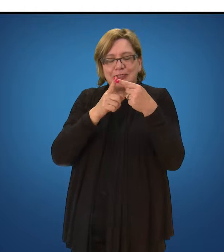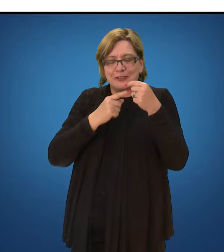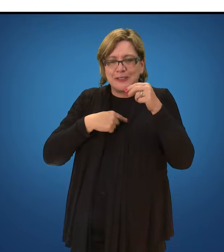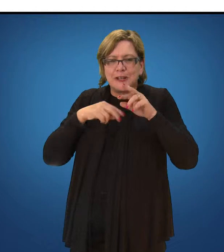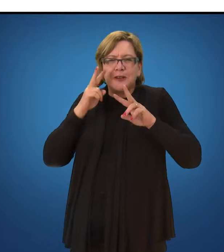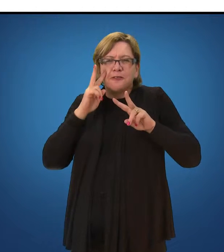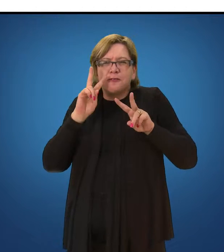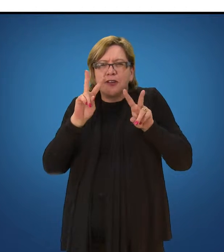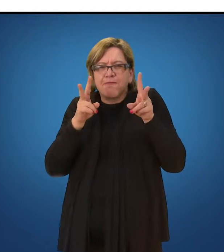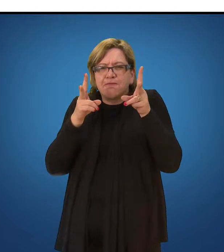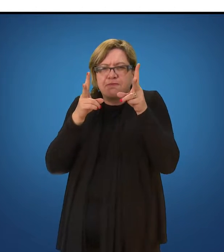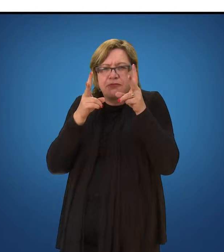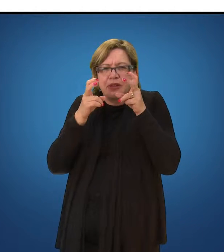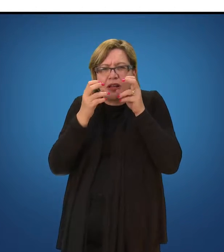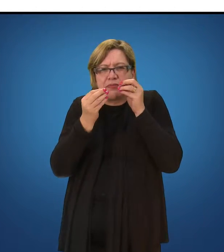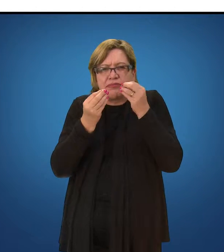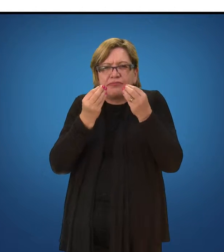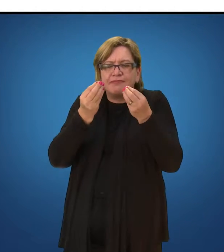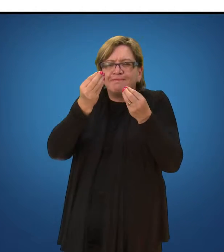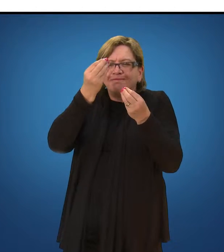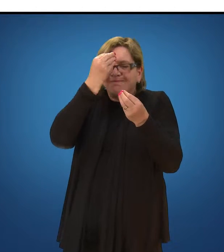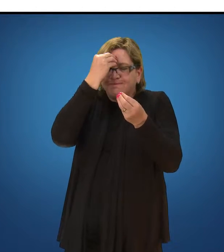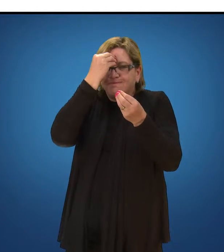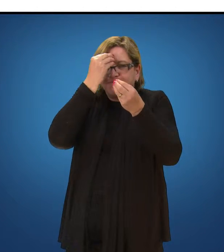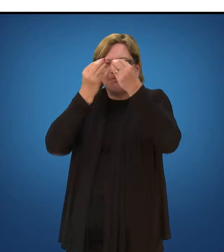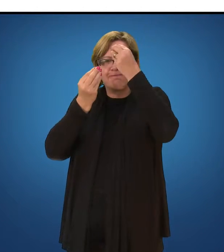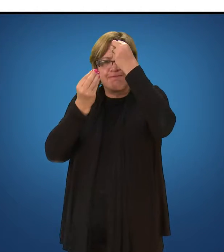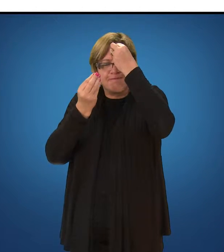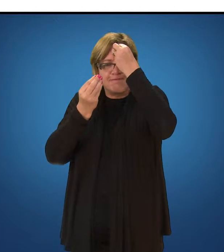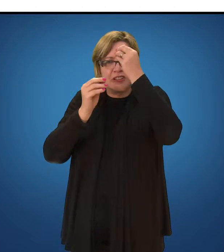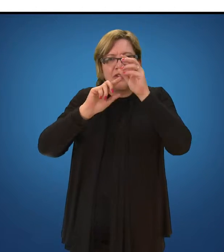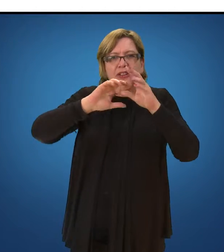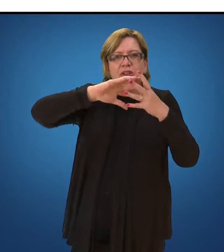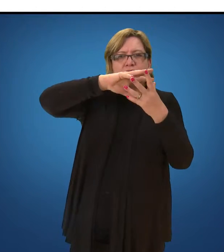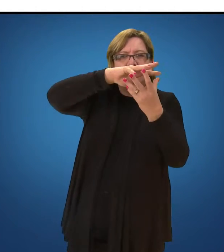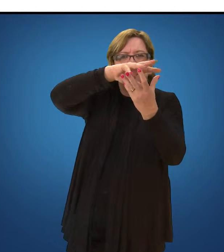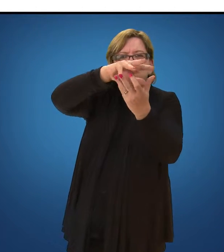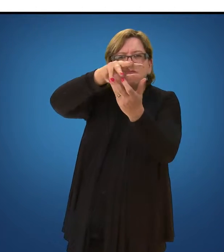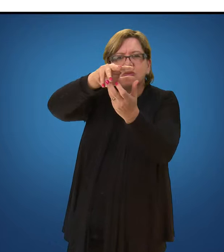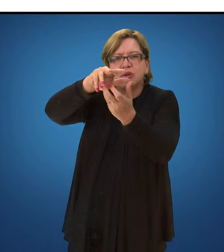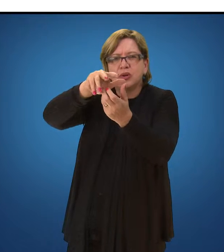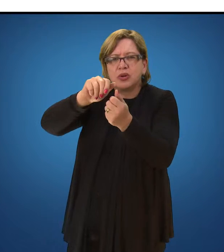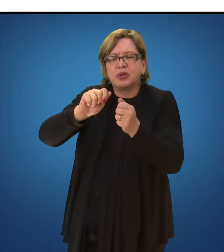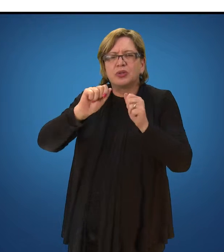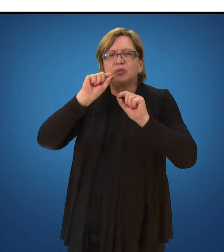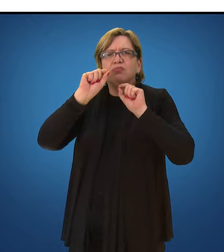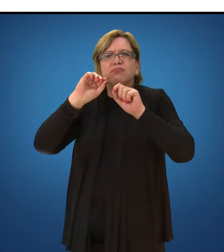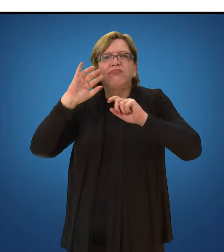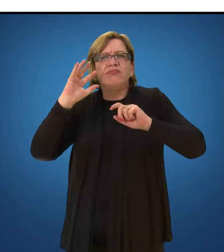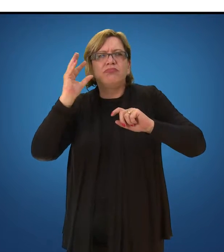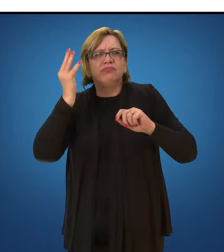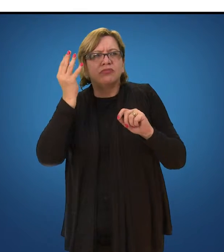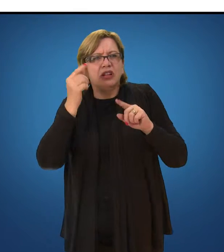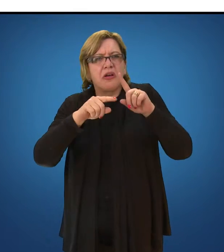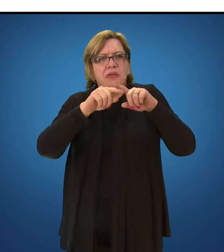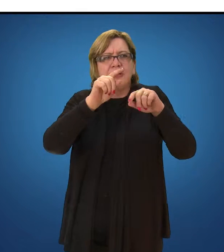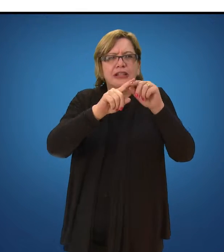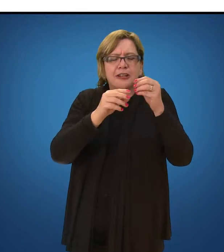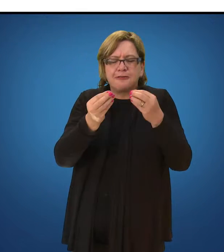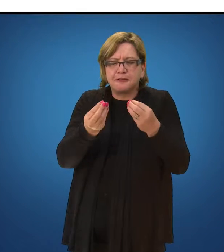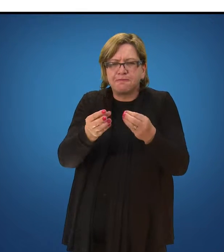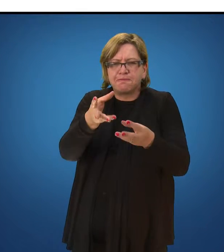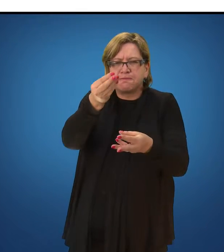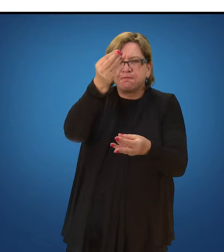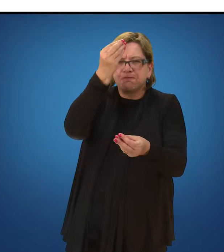registro, é simplesmente aquele processo pelo qual um elemento do mundo externo, uma ação, um evento, um objeto,